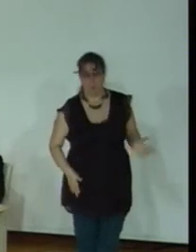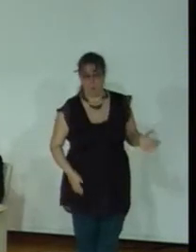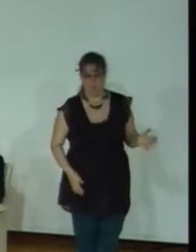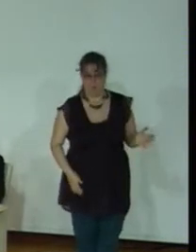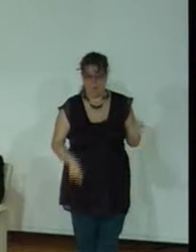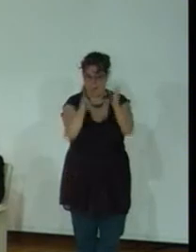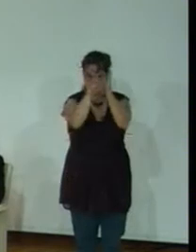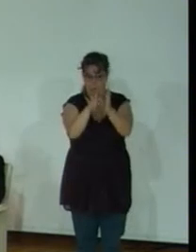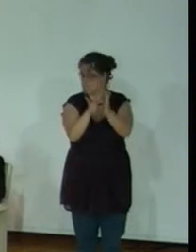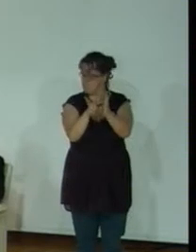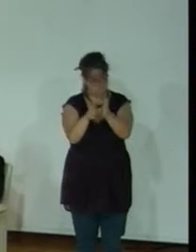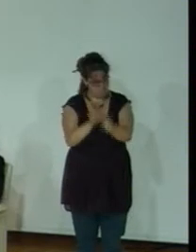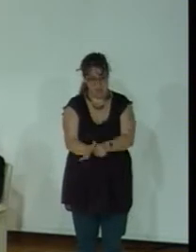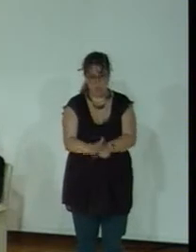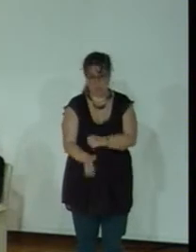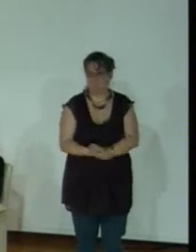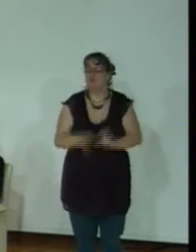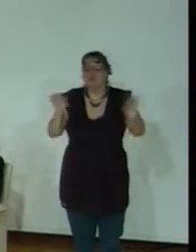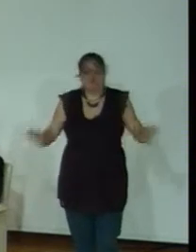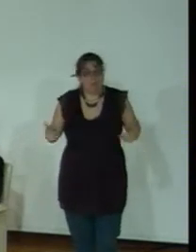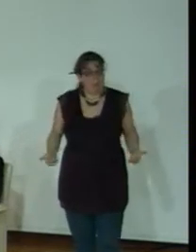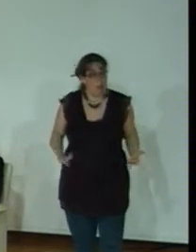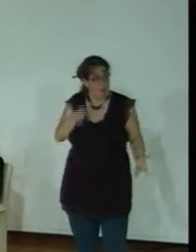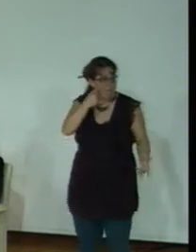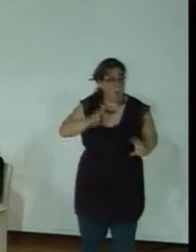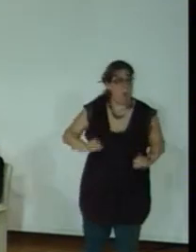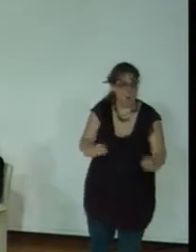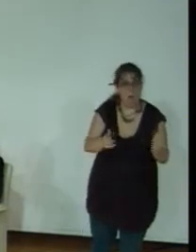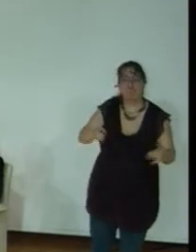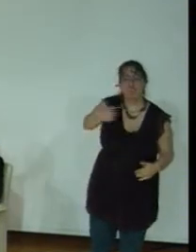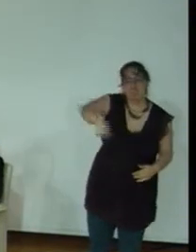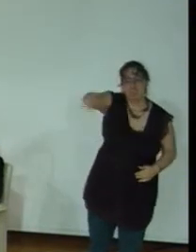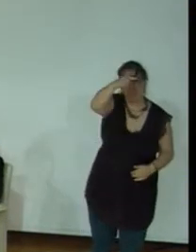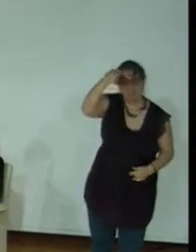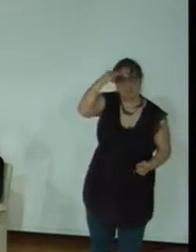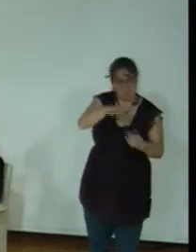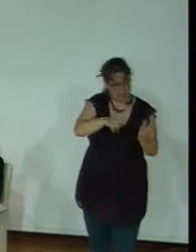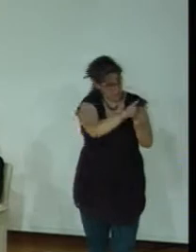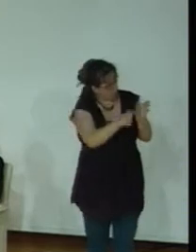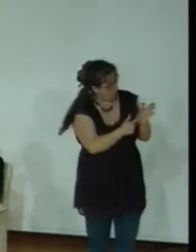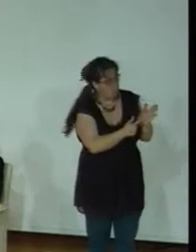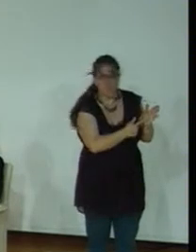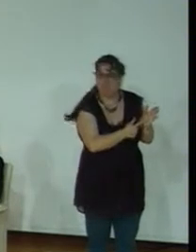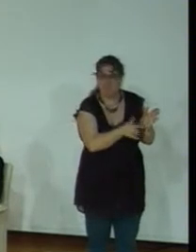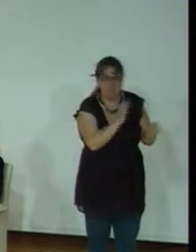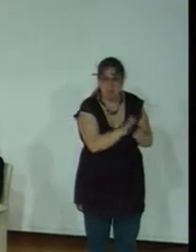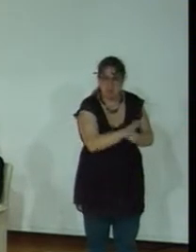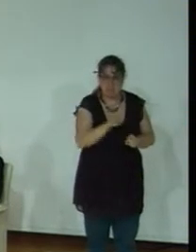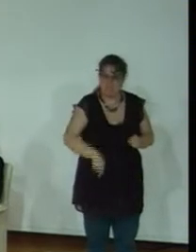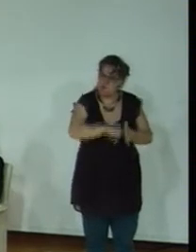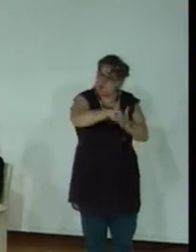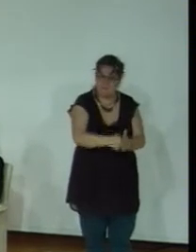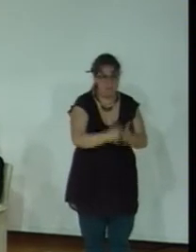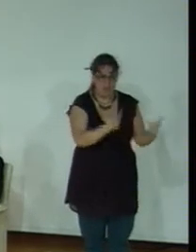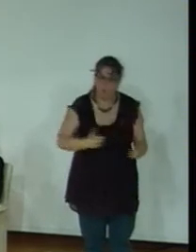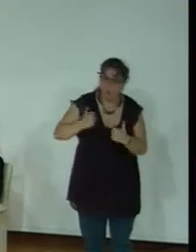Faisons une expérience. Alors je vais vous demander de lever la main ceux qui estiment que cette loi n'en fait pas assez et que nous méritons plus de